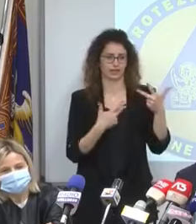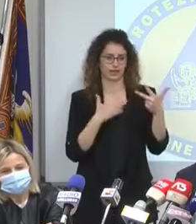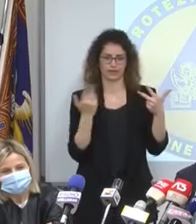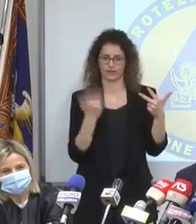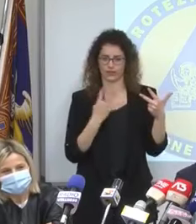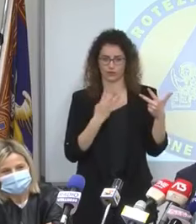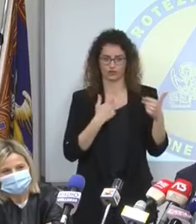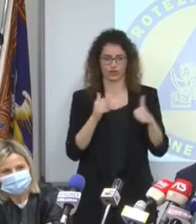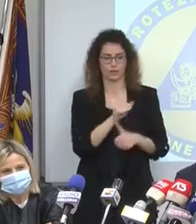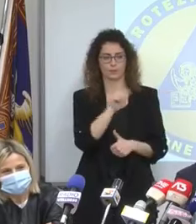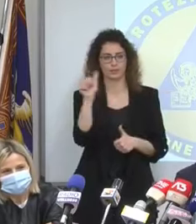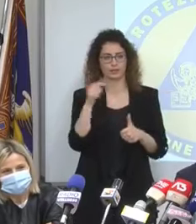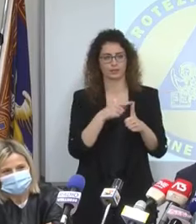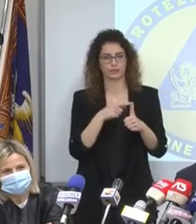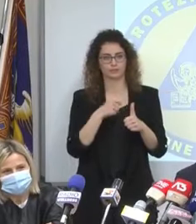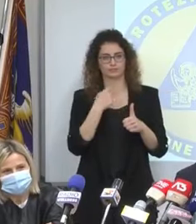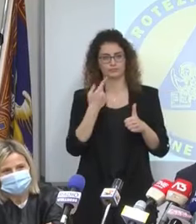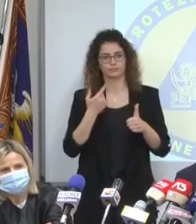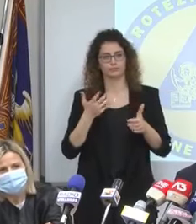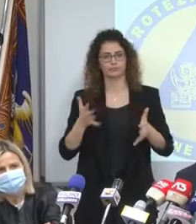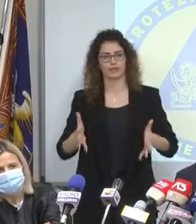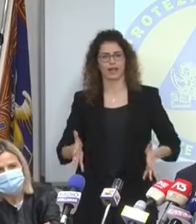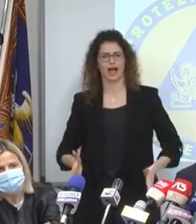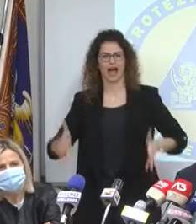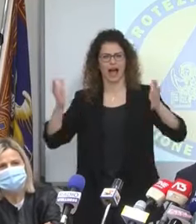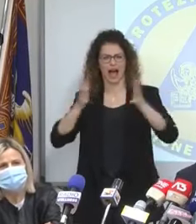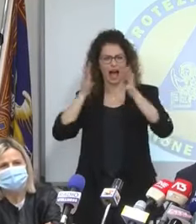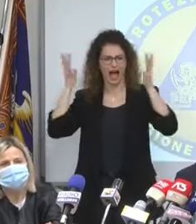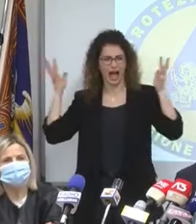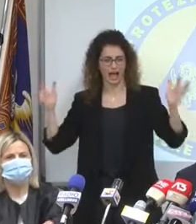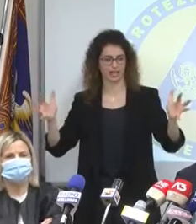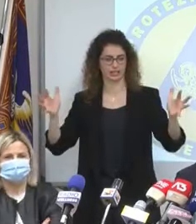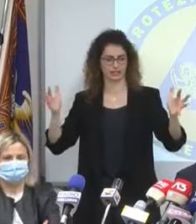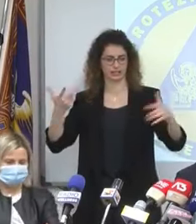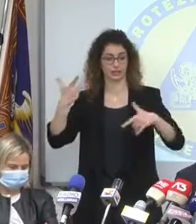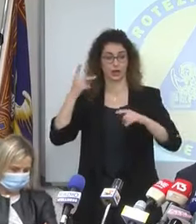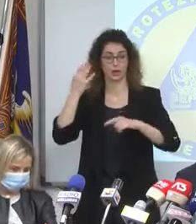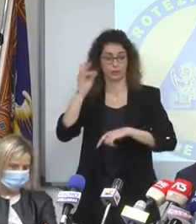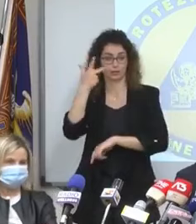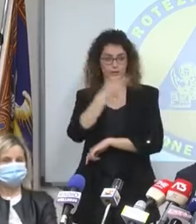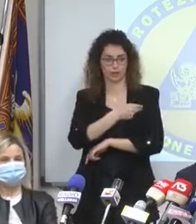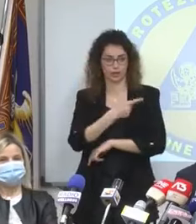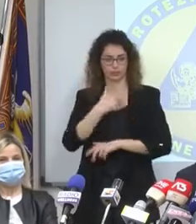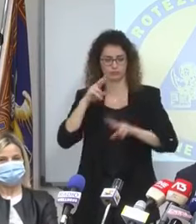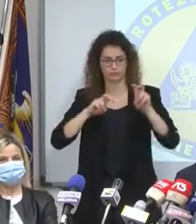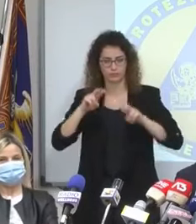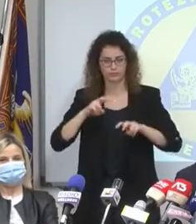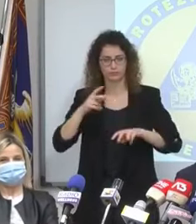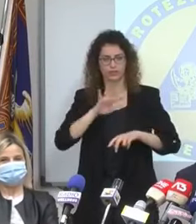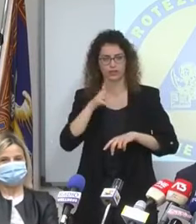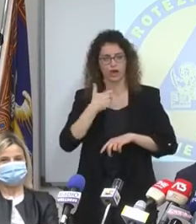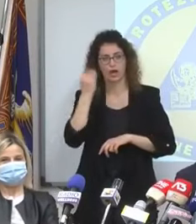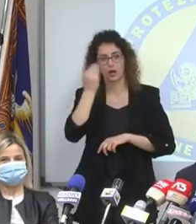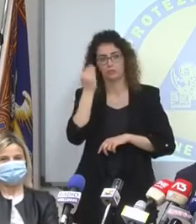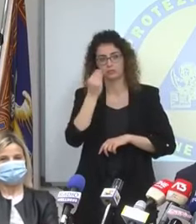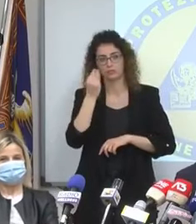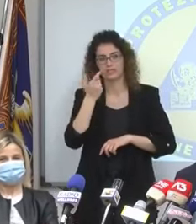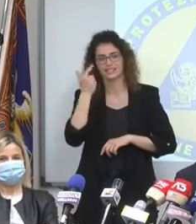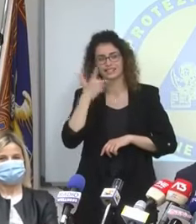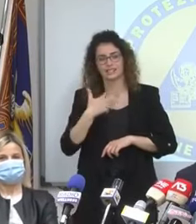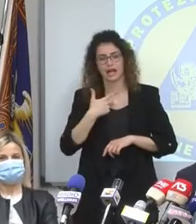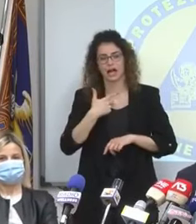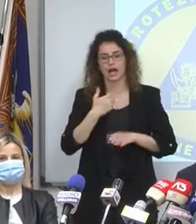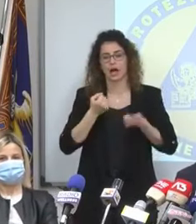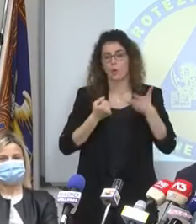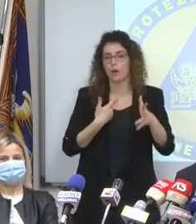La prima, ha citato grandi strutture di vaccinazione, le state cercando, volevo chiederle, sa già un'idea di quante potrebbero essere e di che tipo,